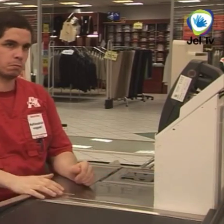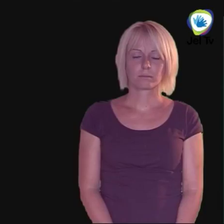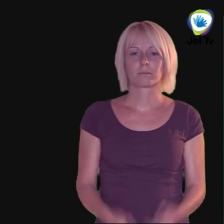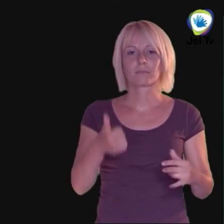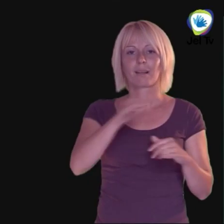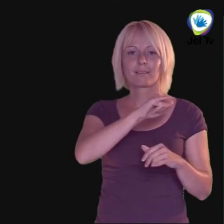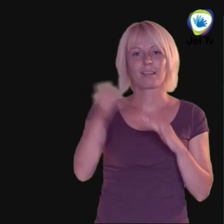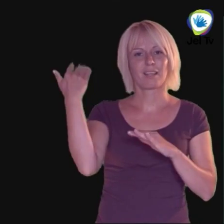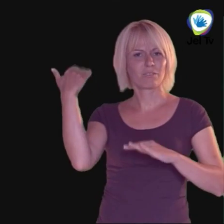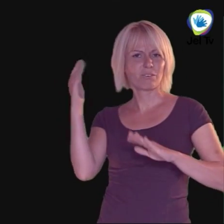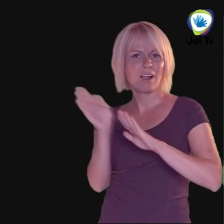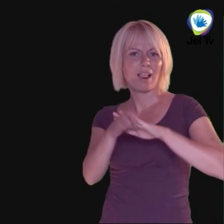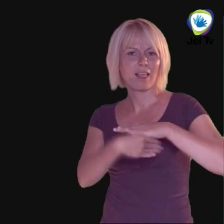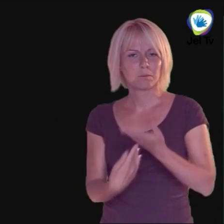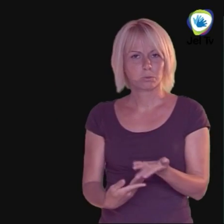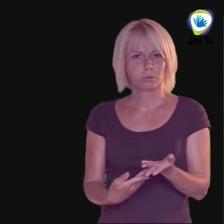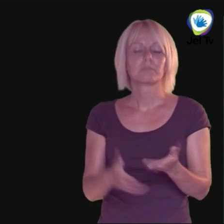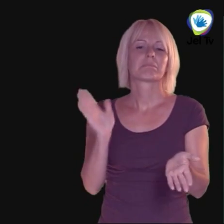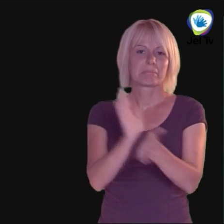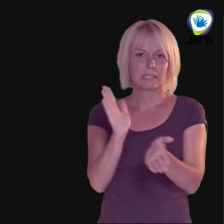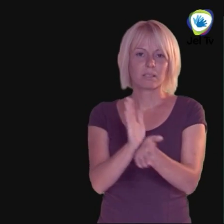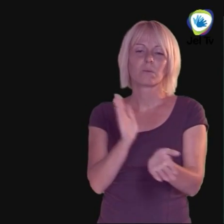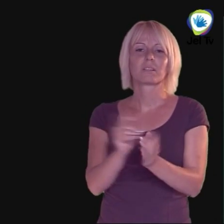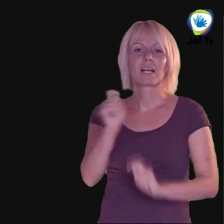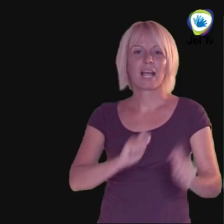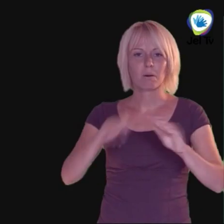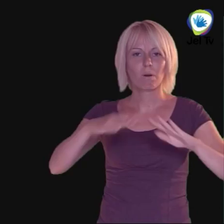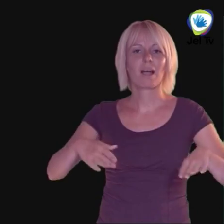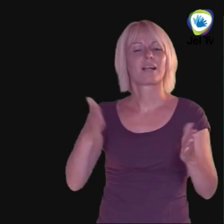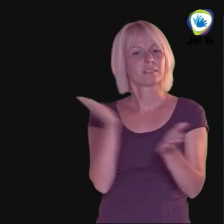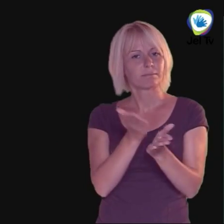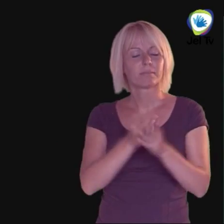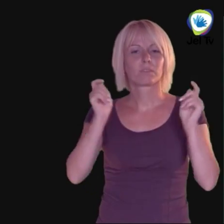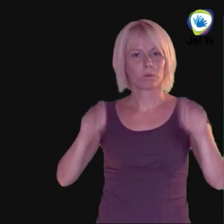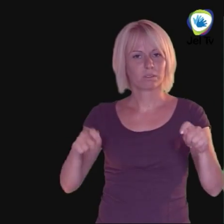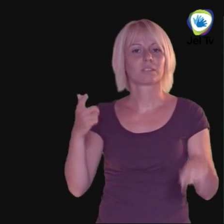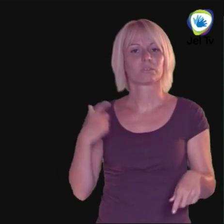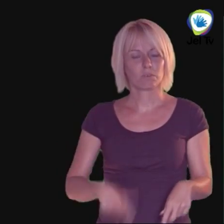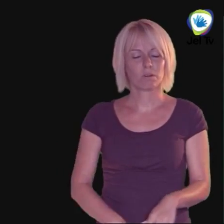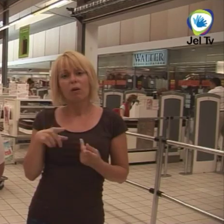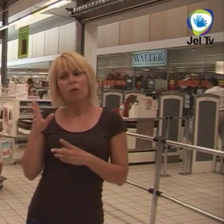Az áruház vezetője szerint az elmúlt egy év visszajelzései igazolták helyes döntésüket.